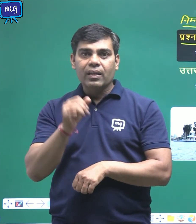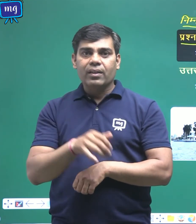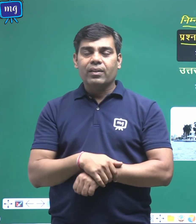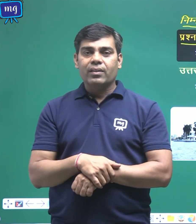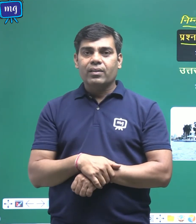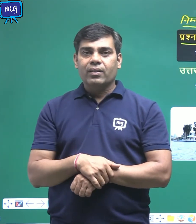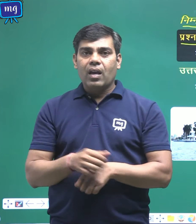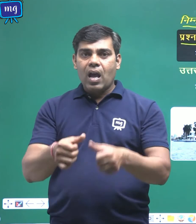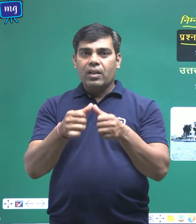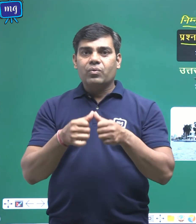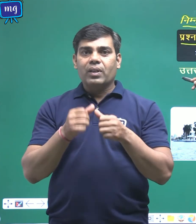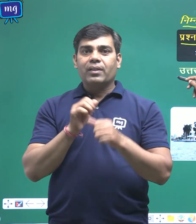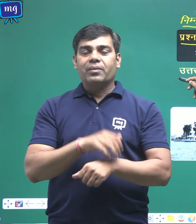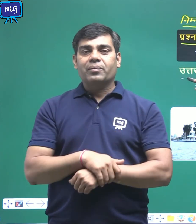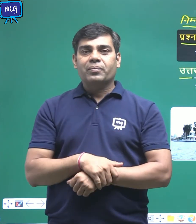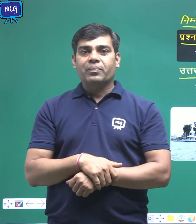उत्तर है,